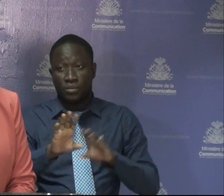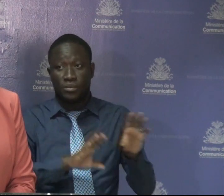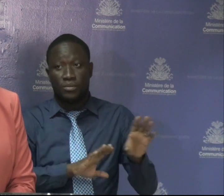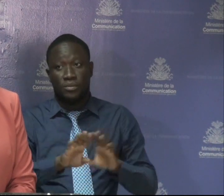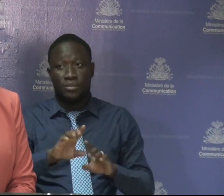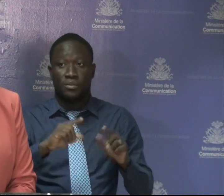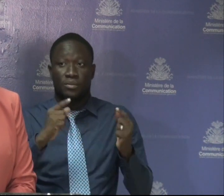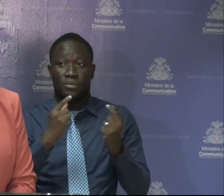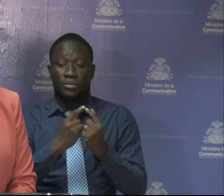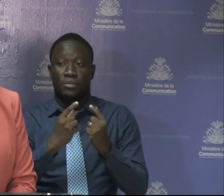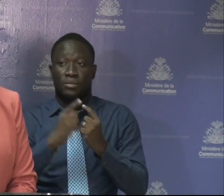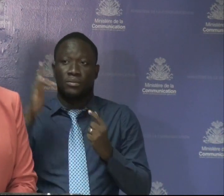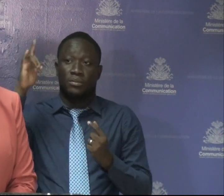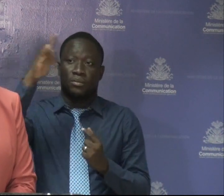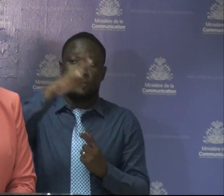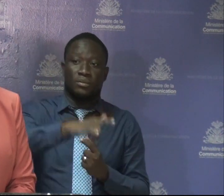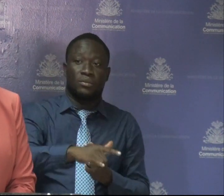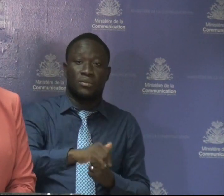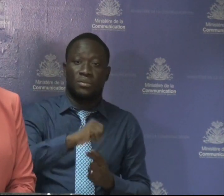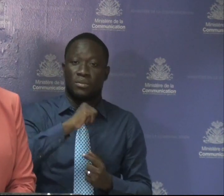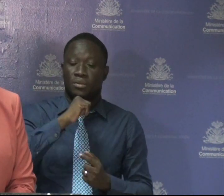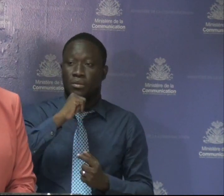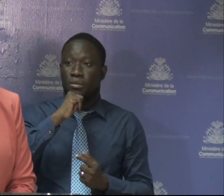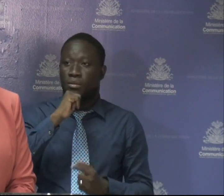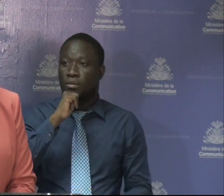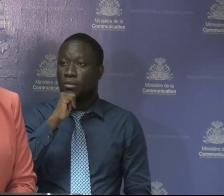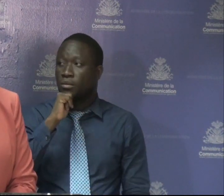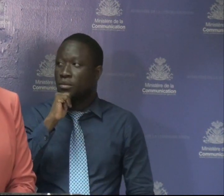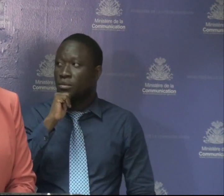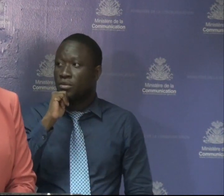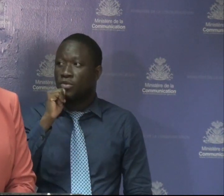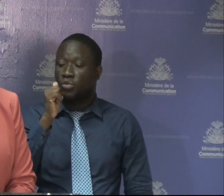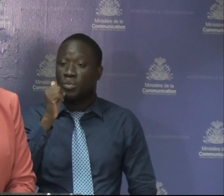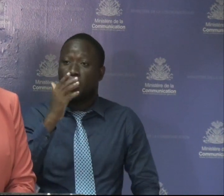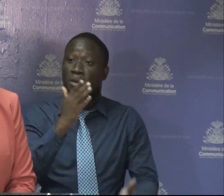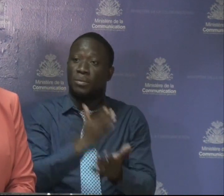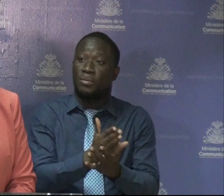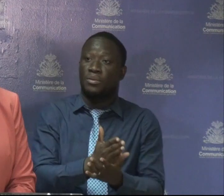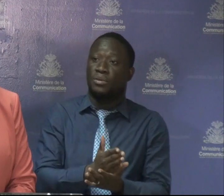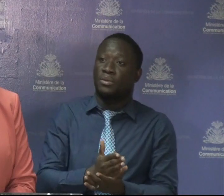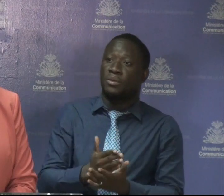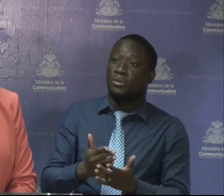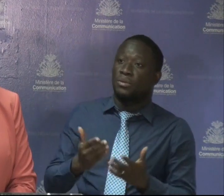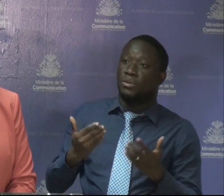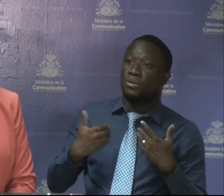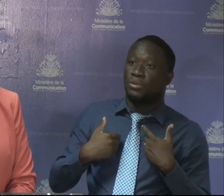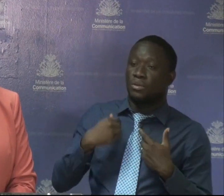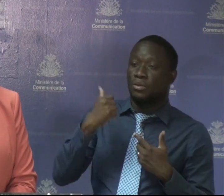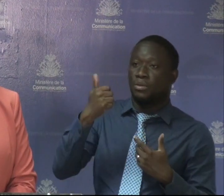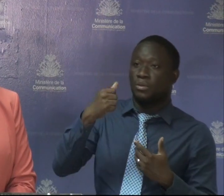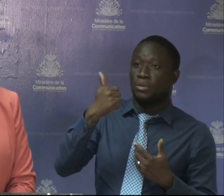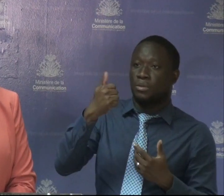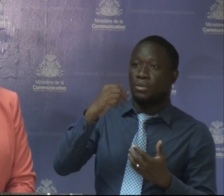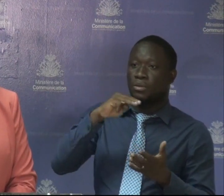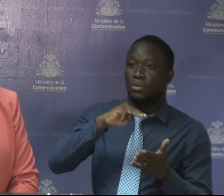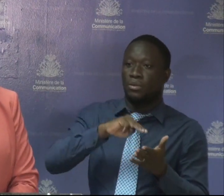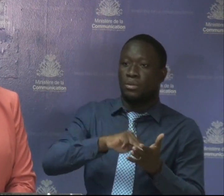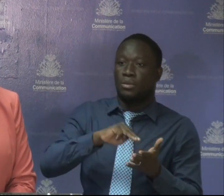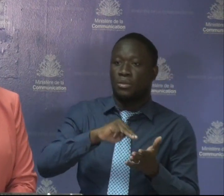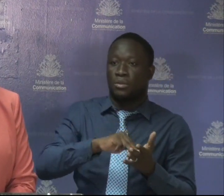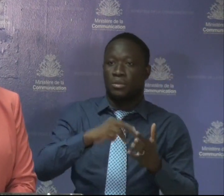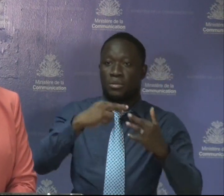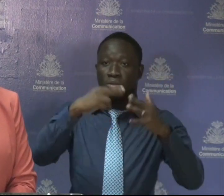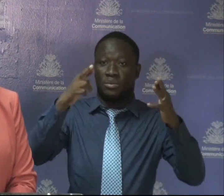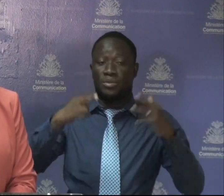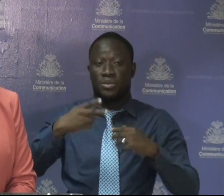niveau du secteur touristique, là, nous pas baisser les bras, parce que là, qu'on y a, nous, à près de 10 000 chambres. Mais en